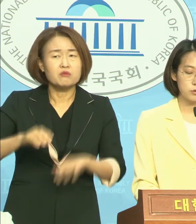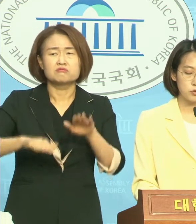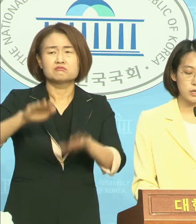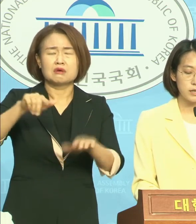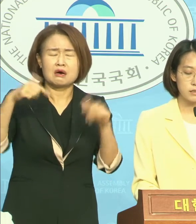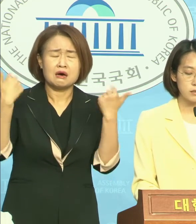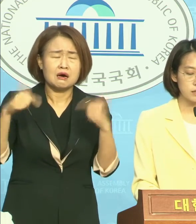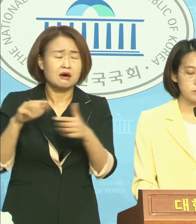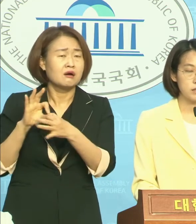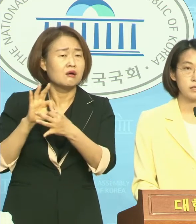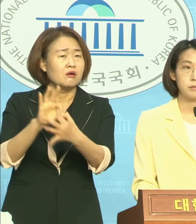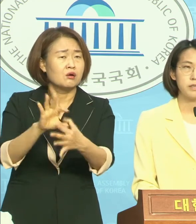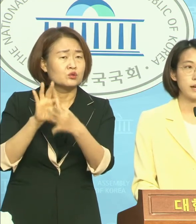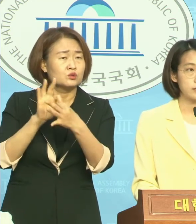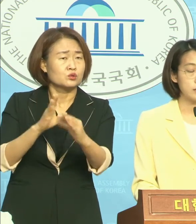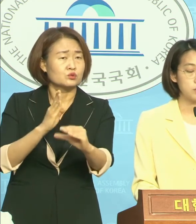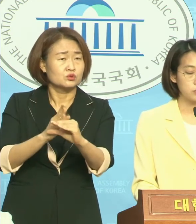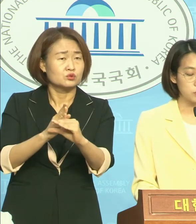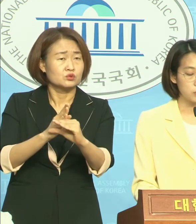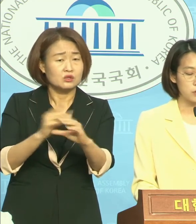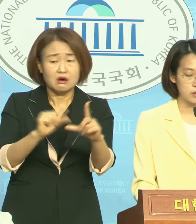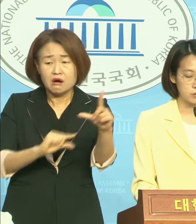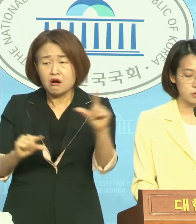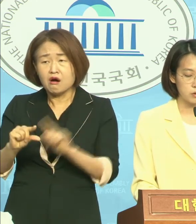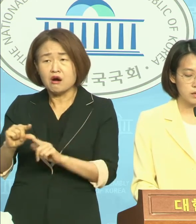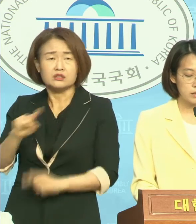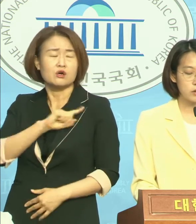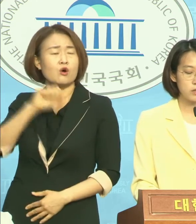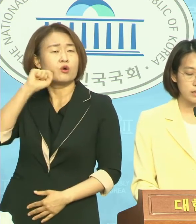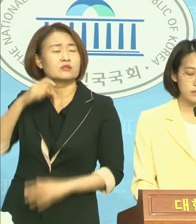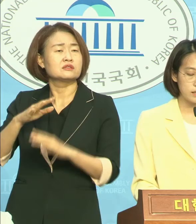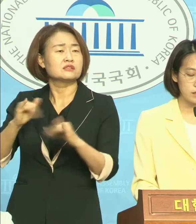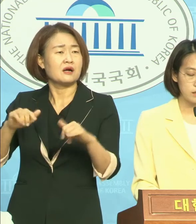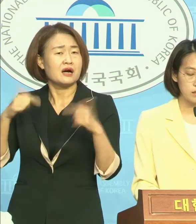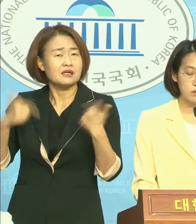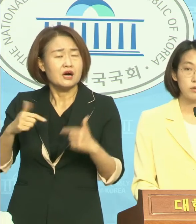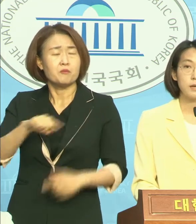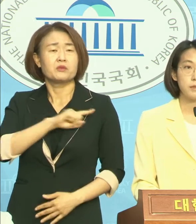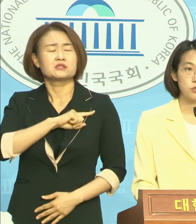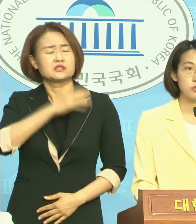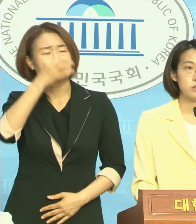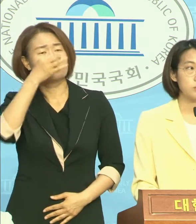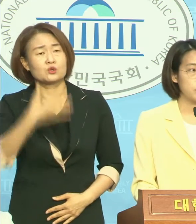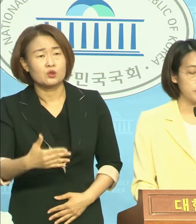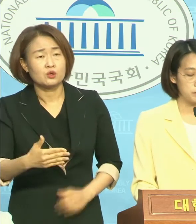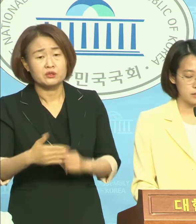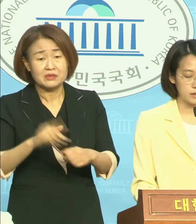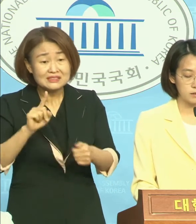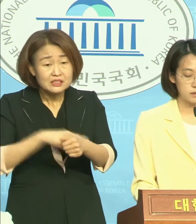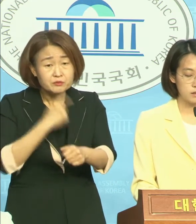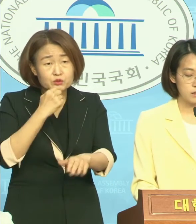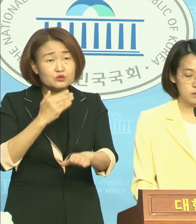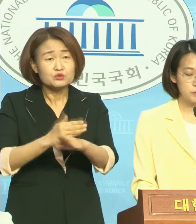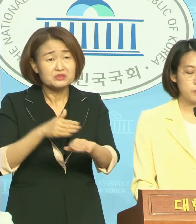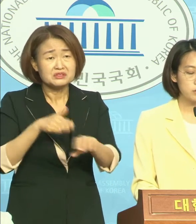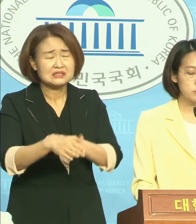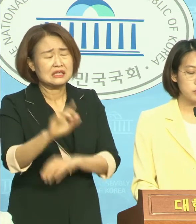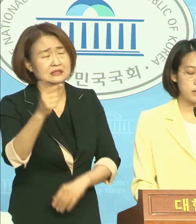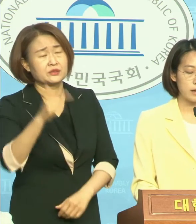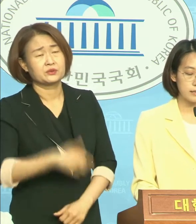불평등으로 취약해진 사람들의 삶을 가장 먼저 공격하고 그렇기에 재난은 우리의 민주주의를 위협합니다